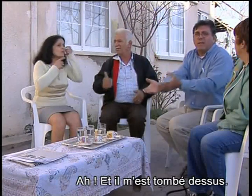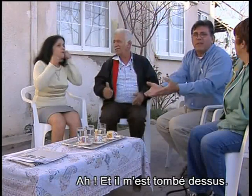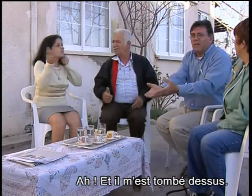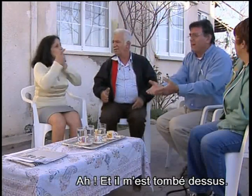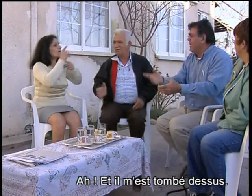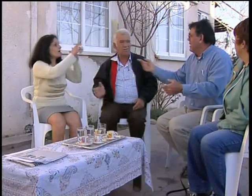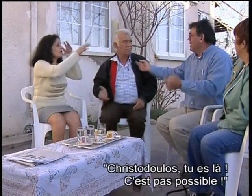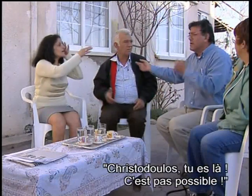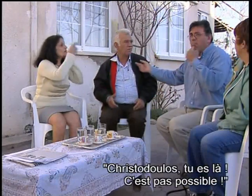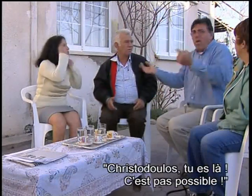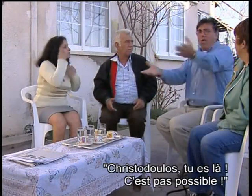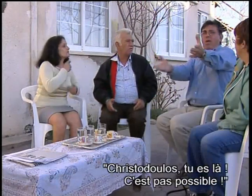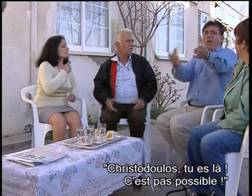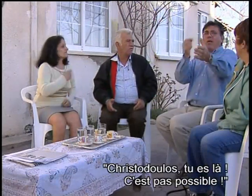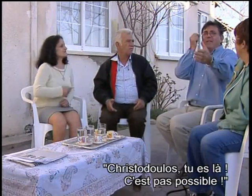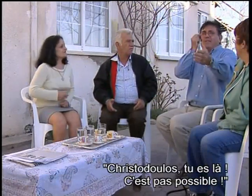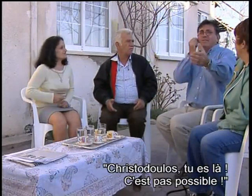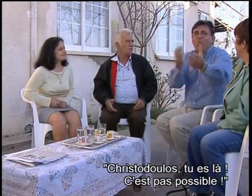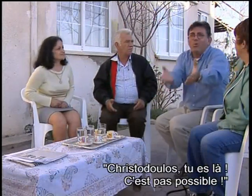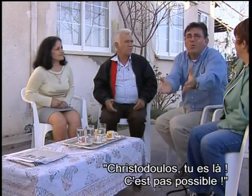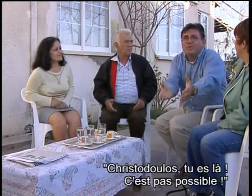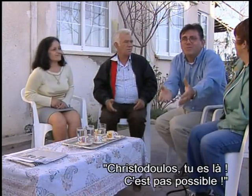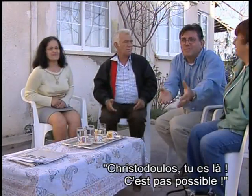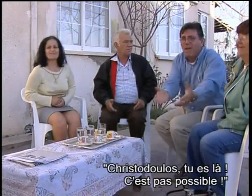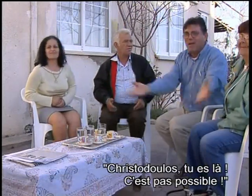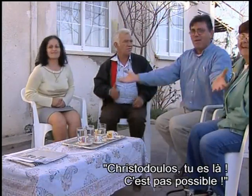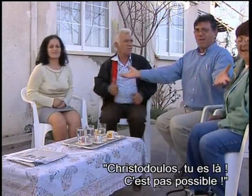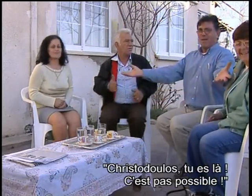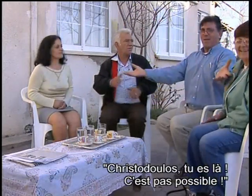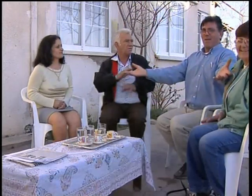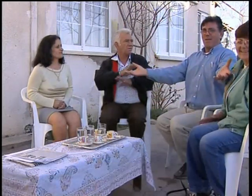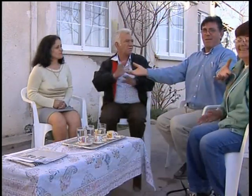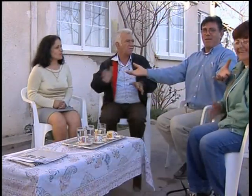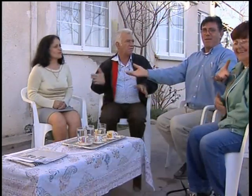Il m tombé dessus. Christo Doulos, t'es là ? C'est pas possible.